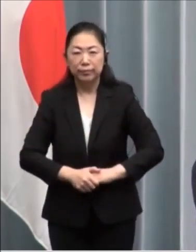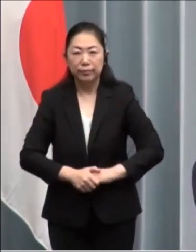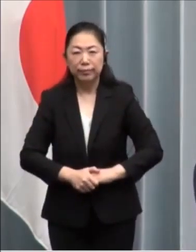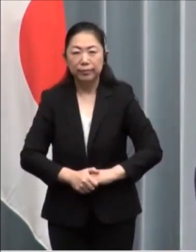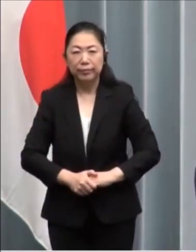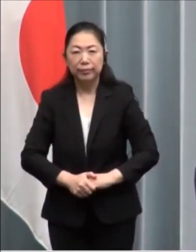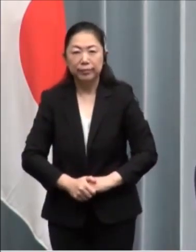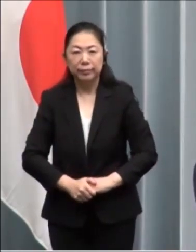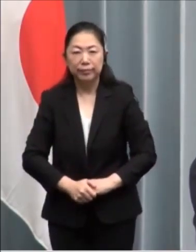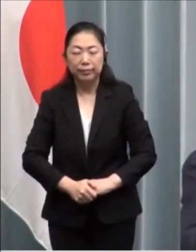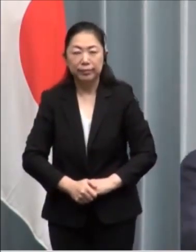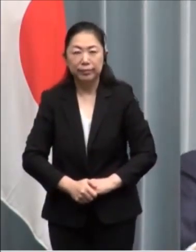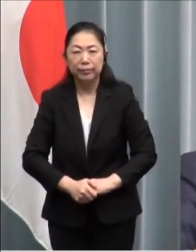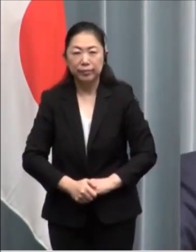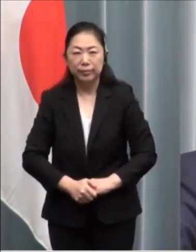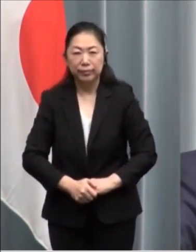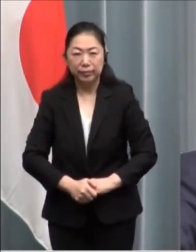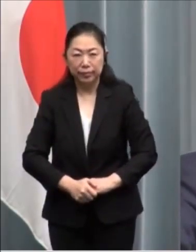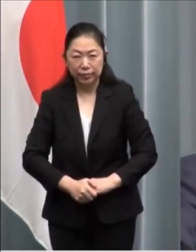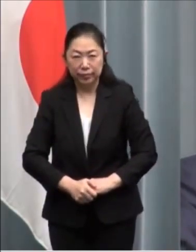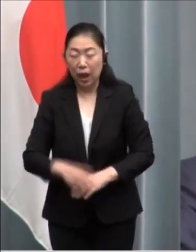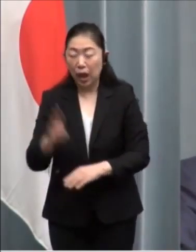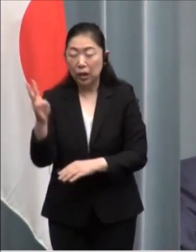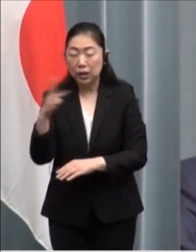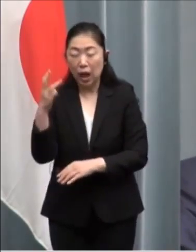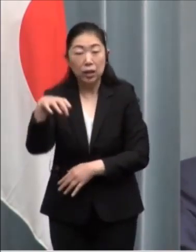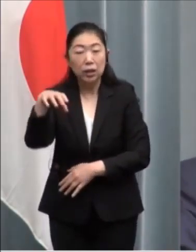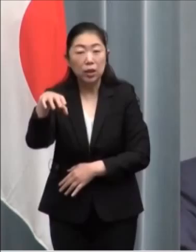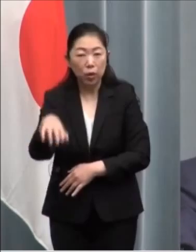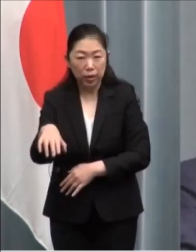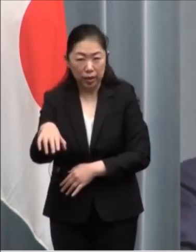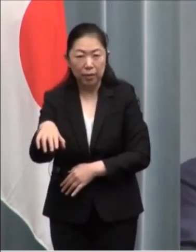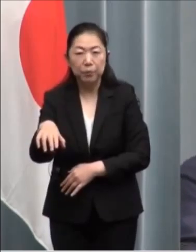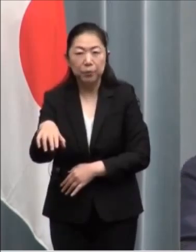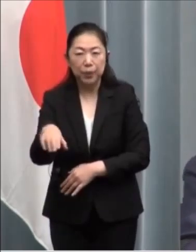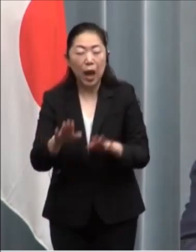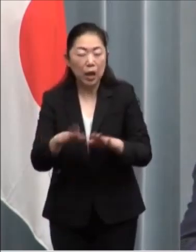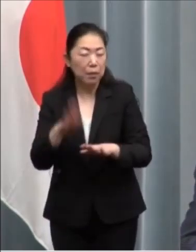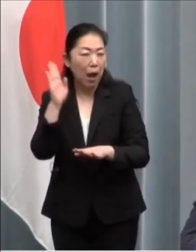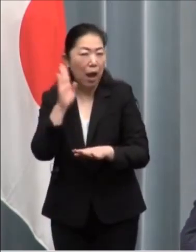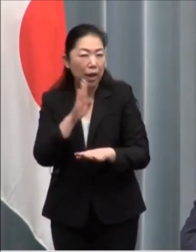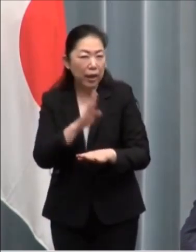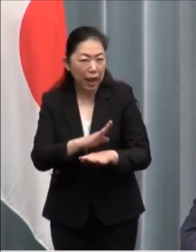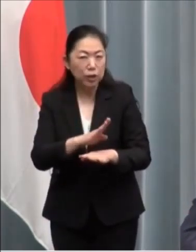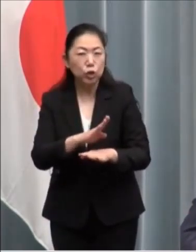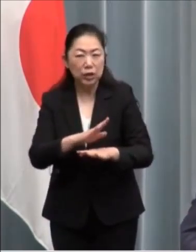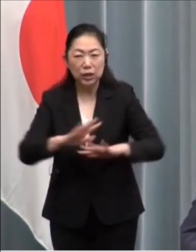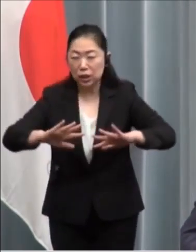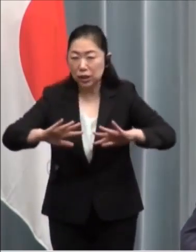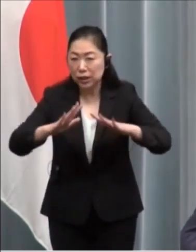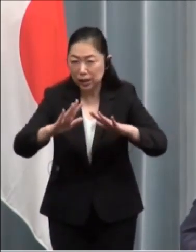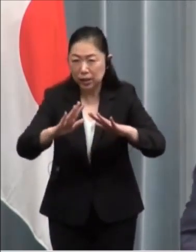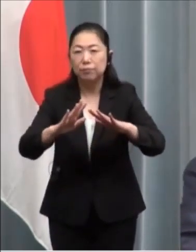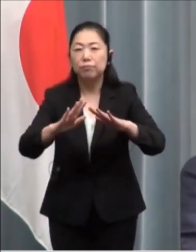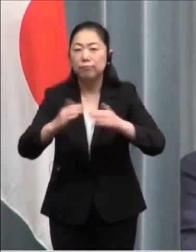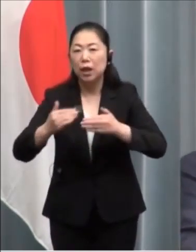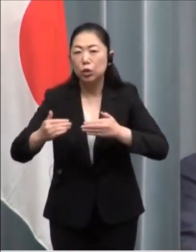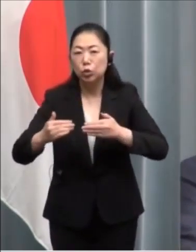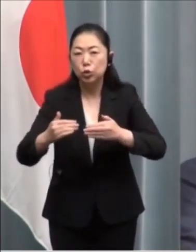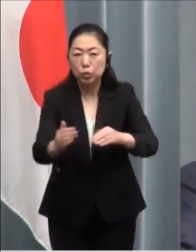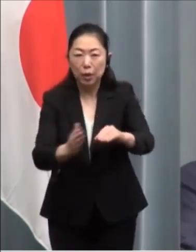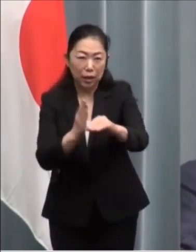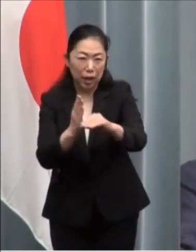ず今参議院において、円滑に審議を進